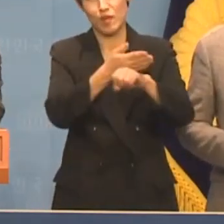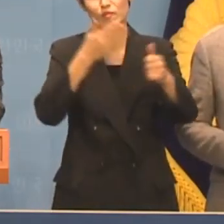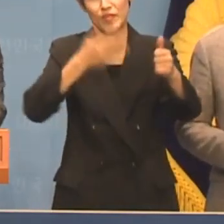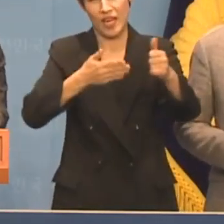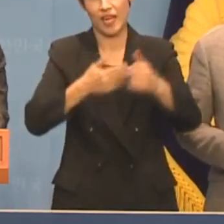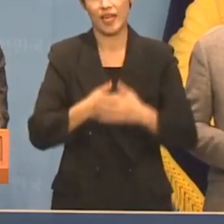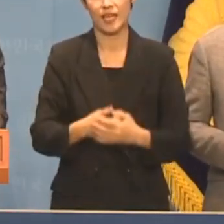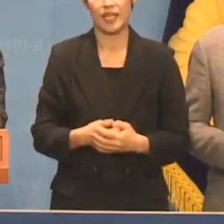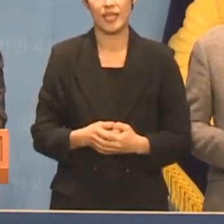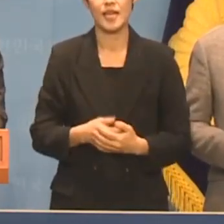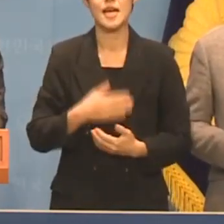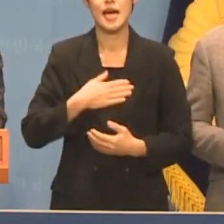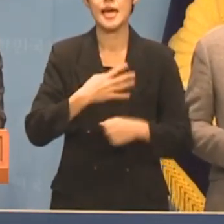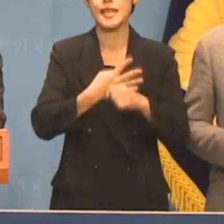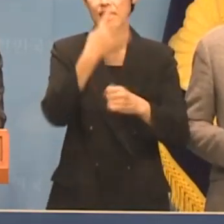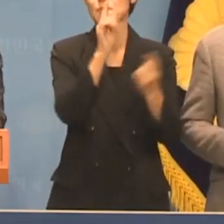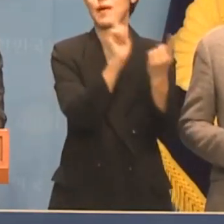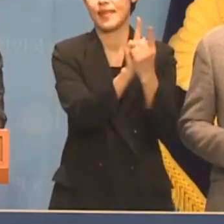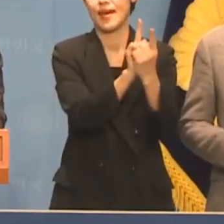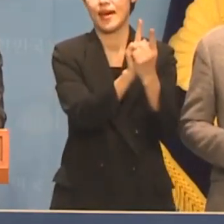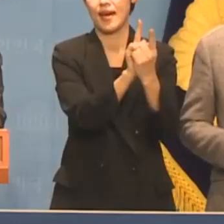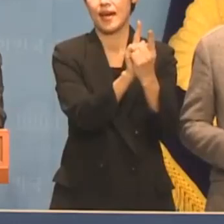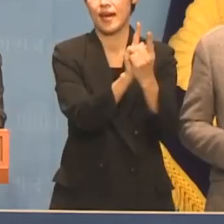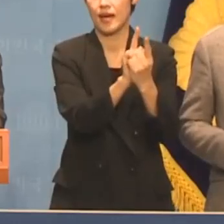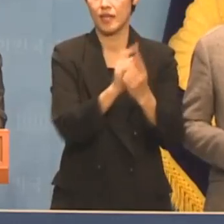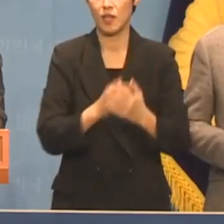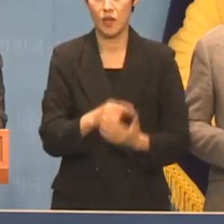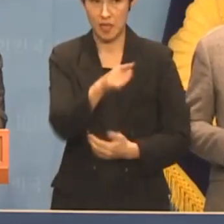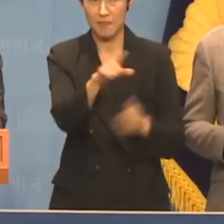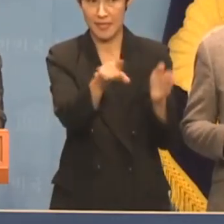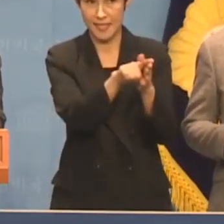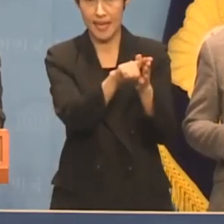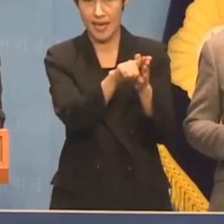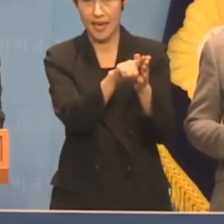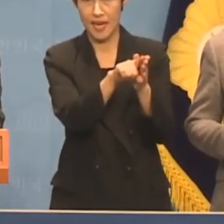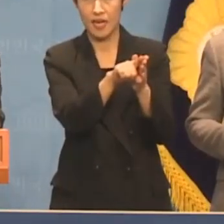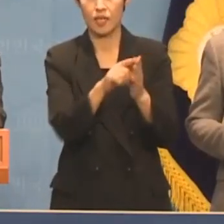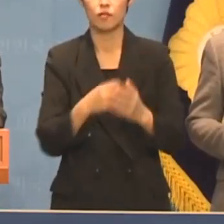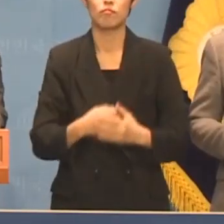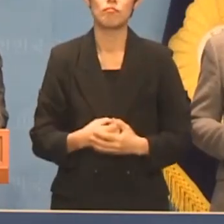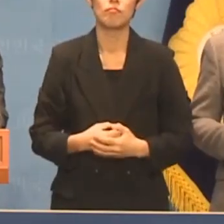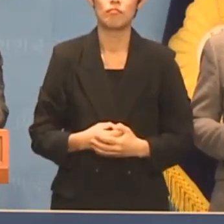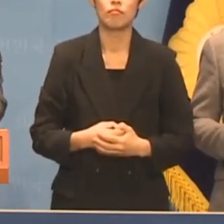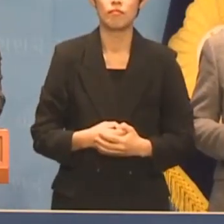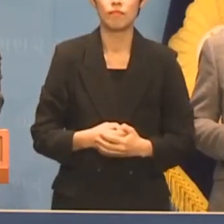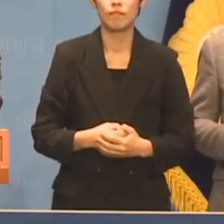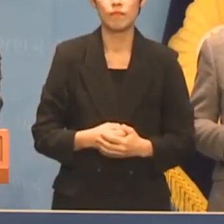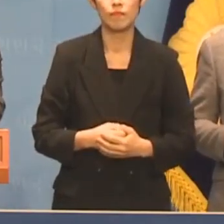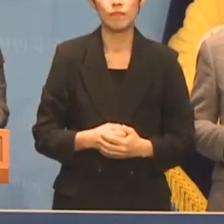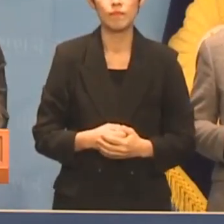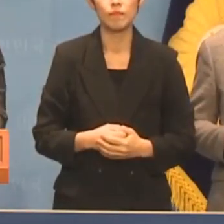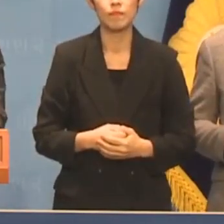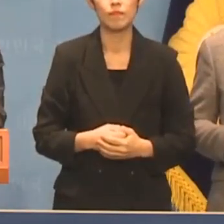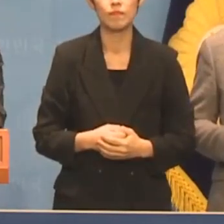안 그래도 4시에 만나러 간다고 했더니 너만 믿는다 라고 말했다고 합니다.